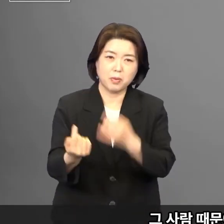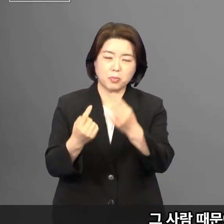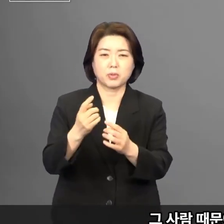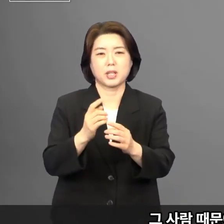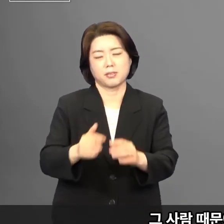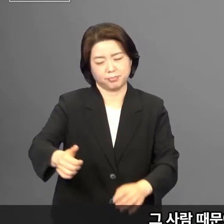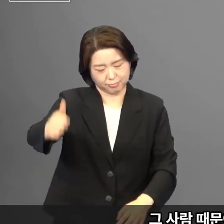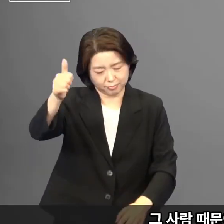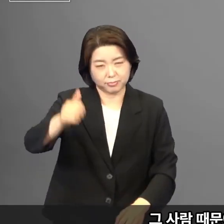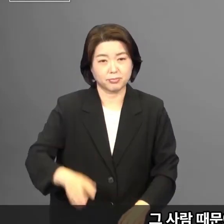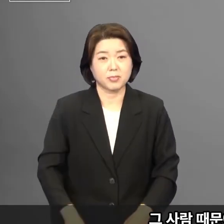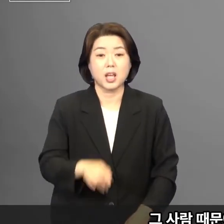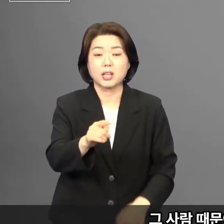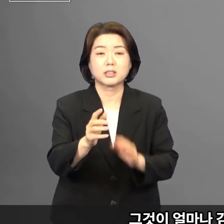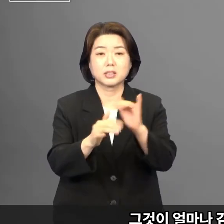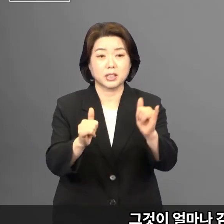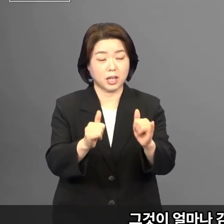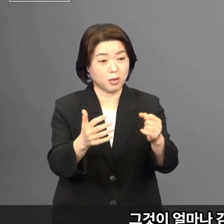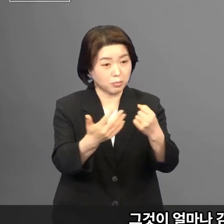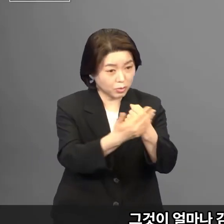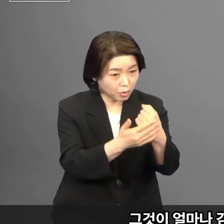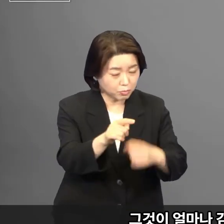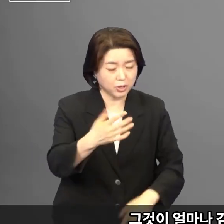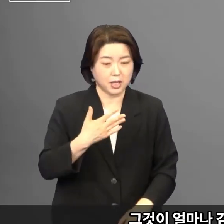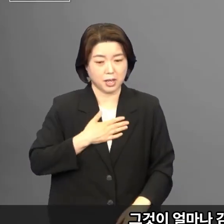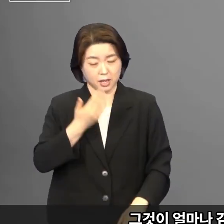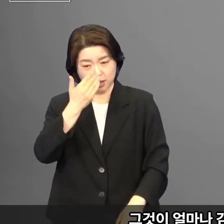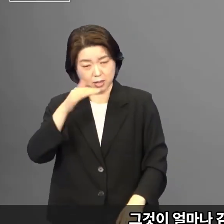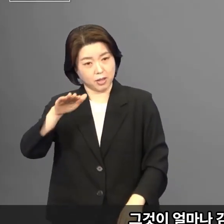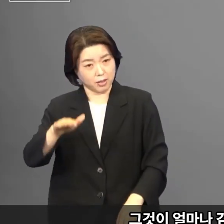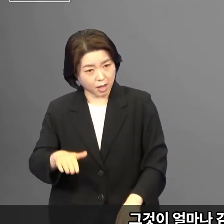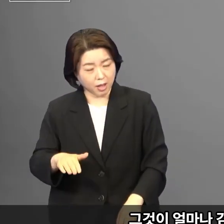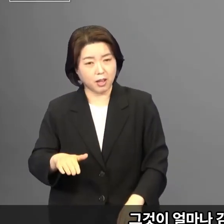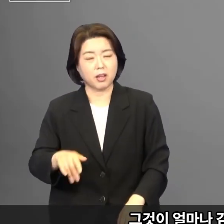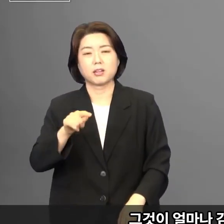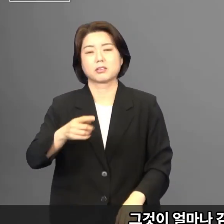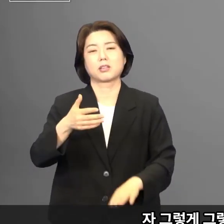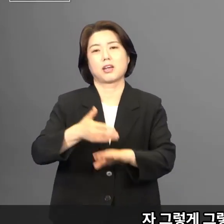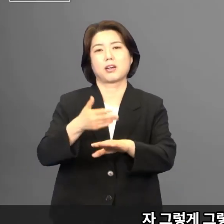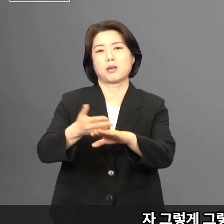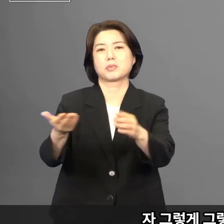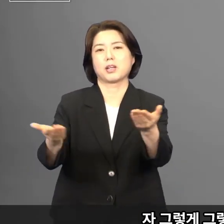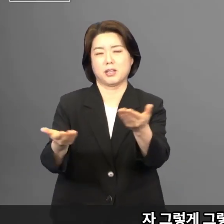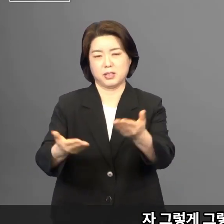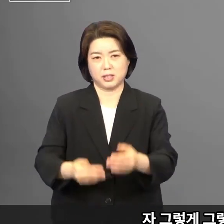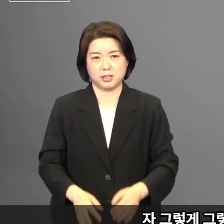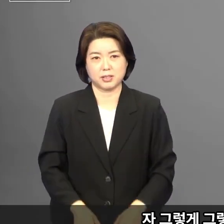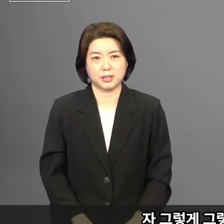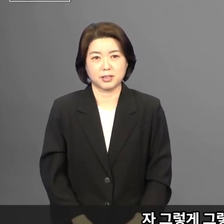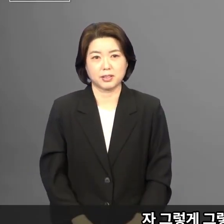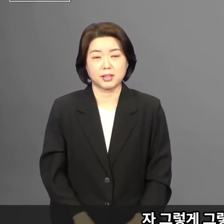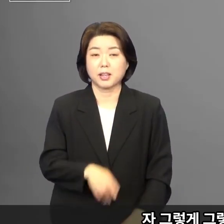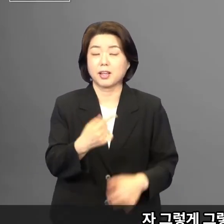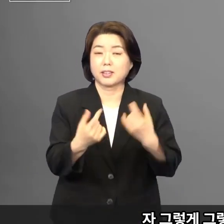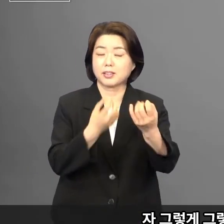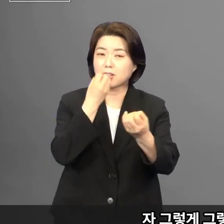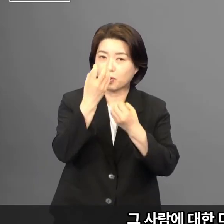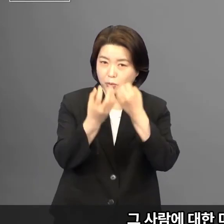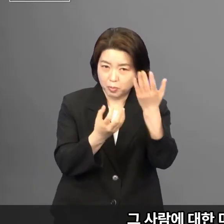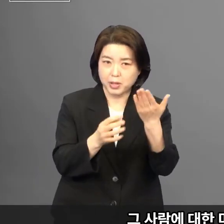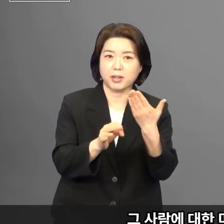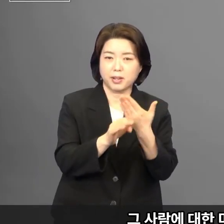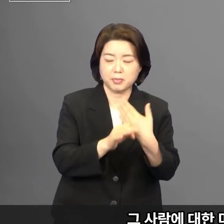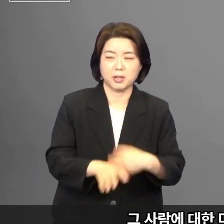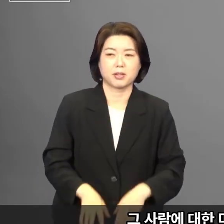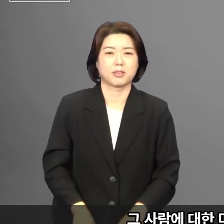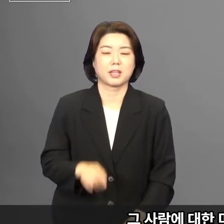그 사람 때문에 내가 낮아졌다면 그것이 얼마나 감사할 일인지 모릅니다. 자, 그렇게 고백하게 되면요,